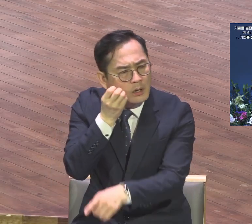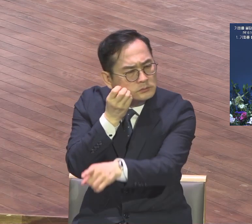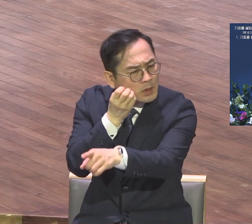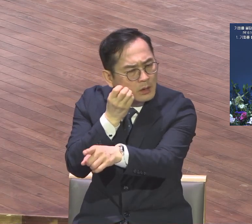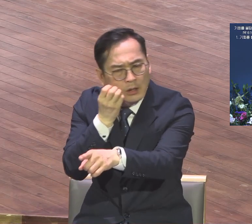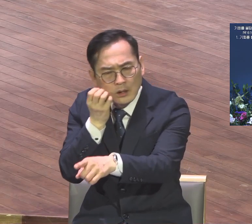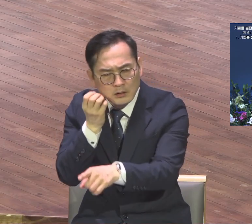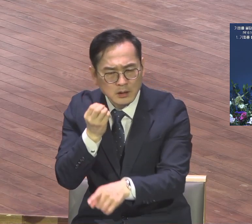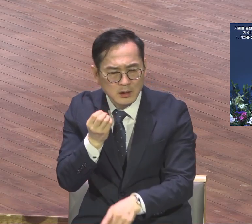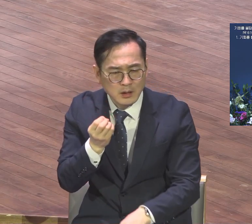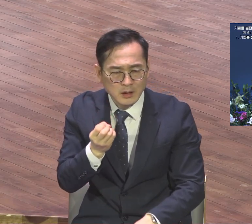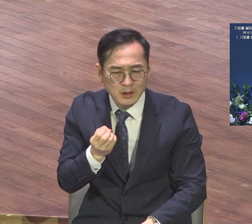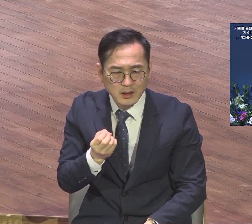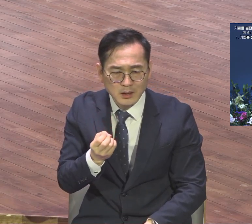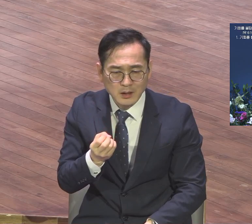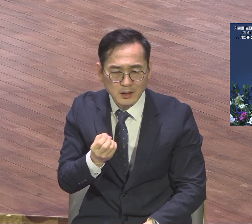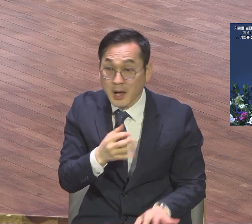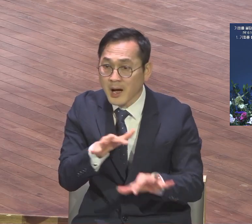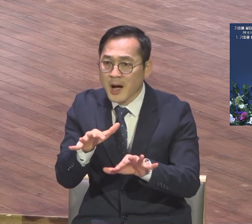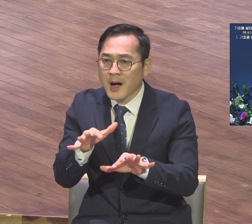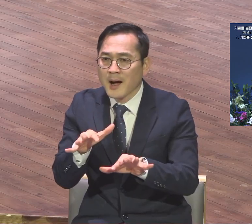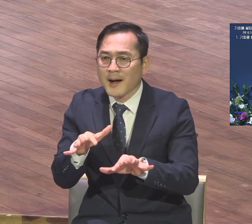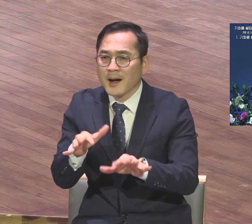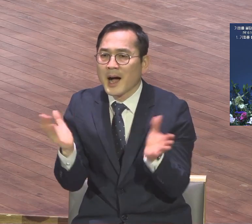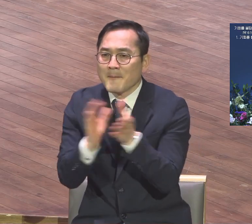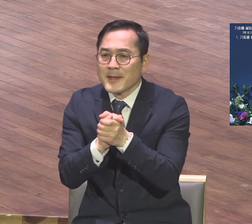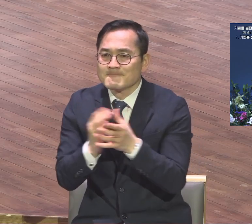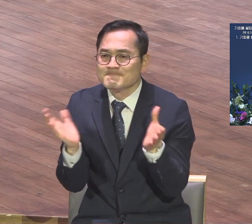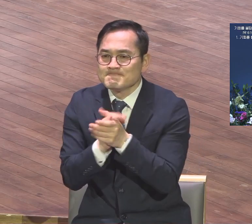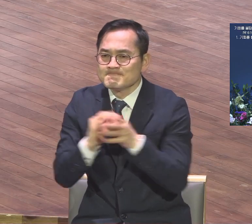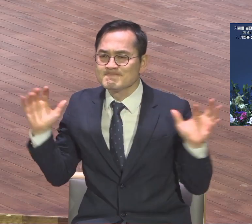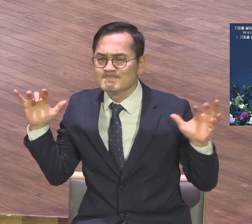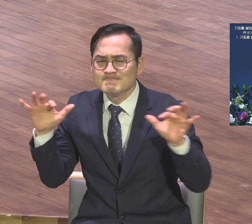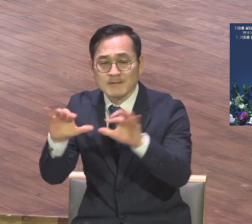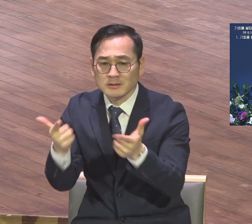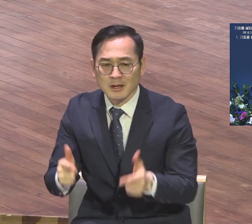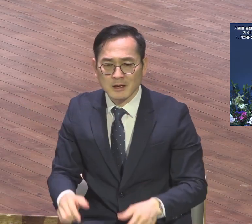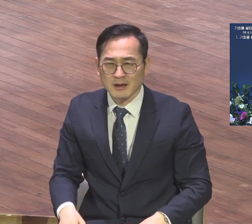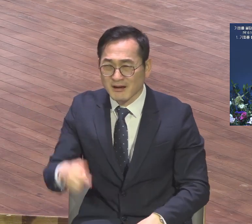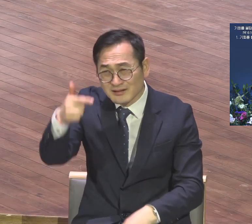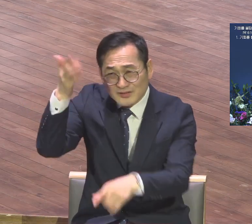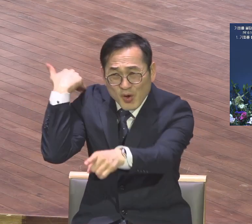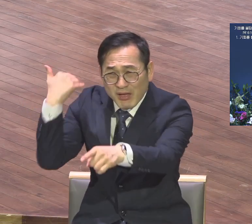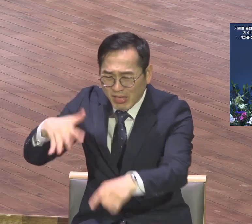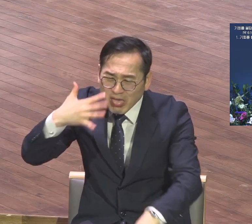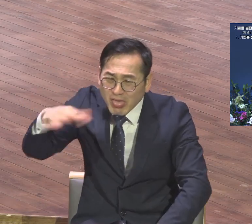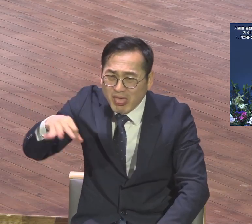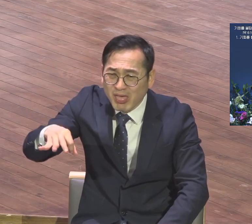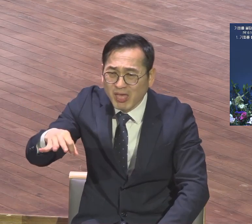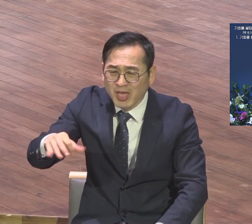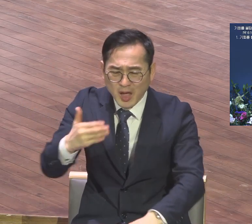예수님을 가르치고 막 기적을 행하는 이 예수를 보니까 저거 과거에 목수였는데 우리 동네에서